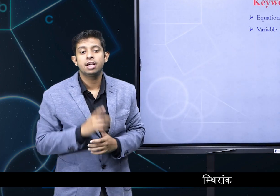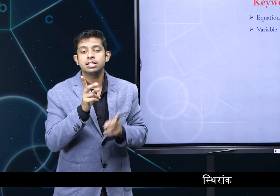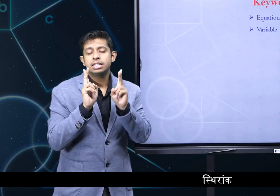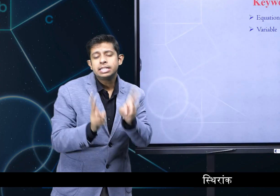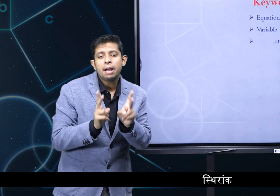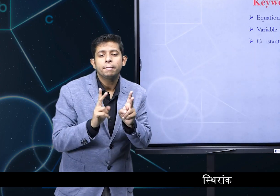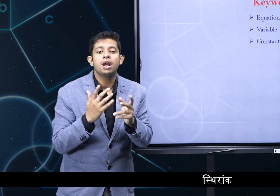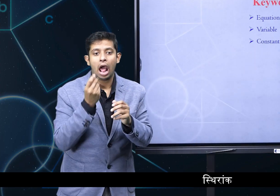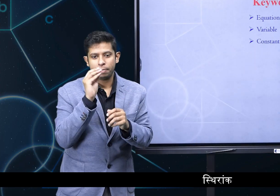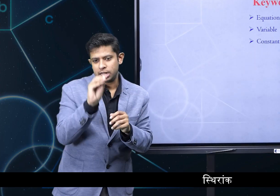स्थिरांक,